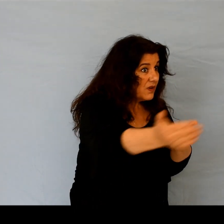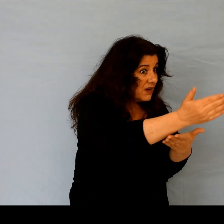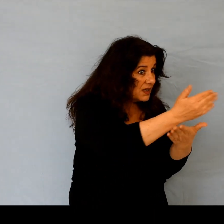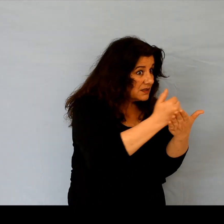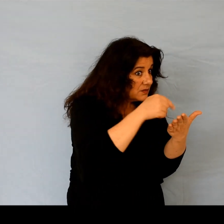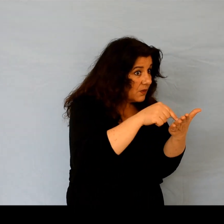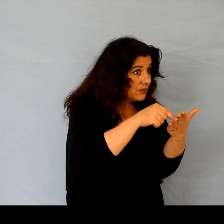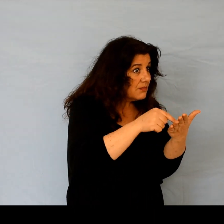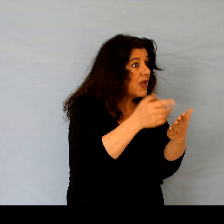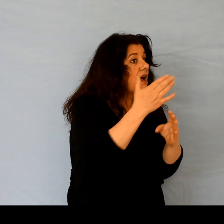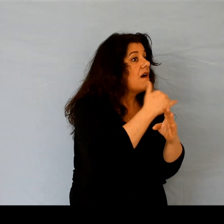effort.